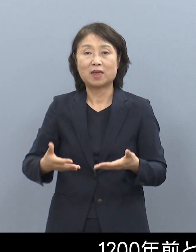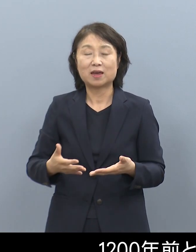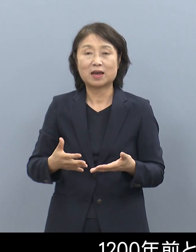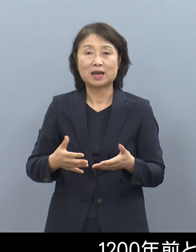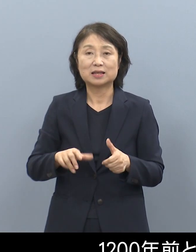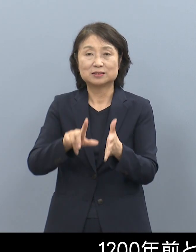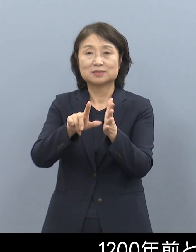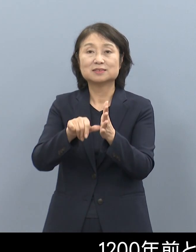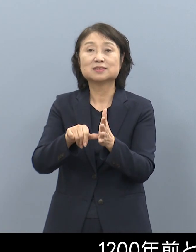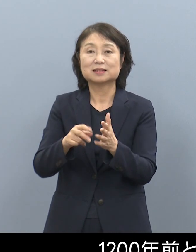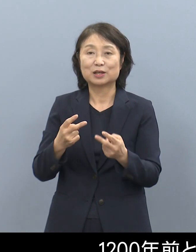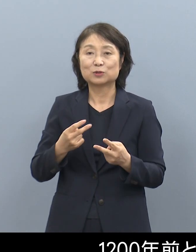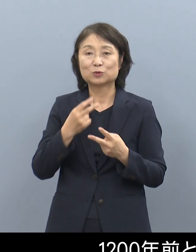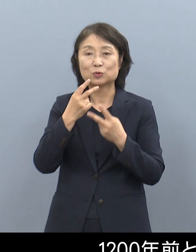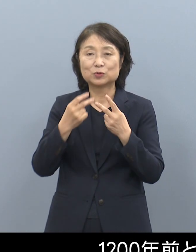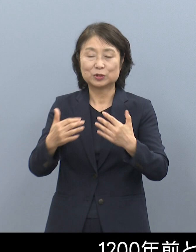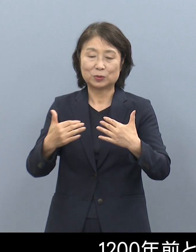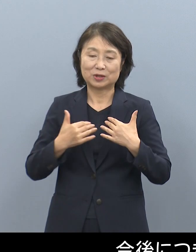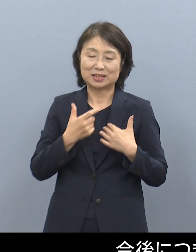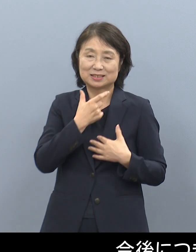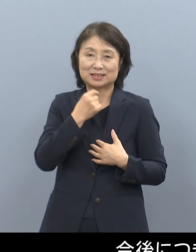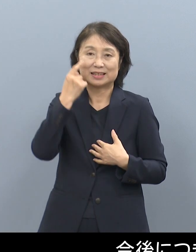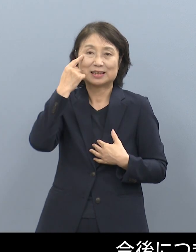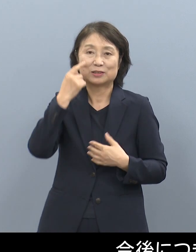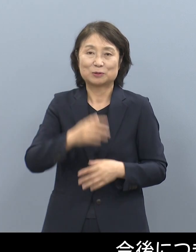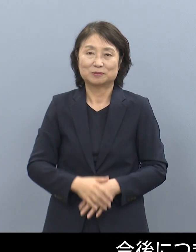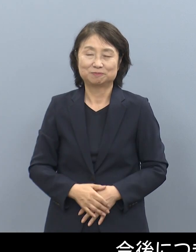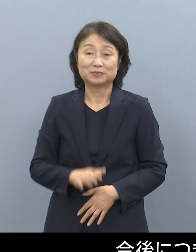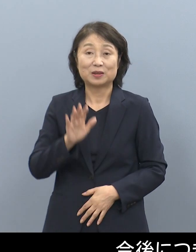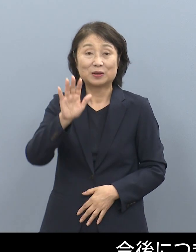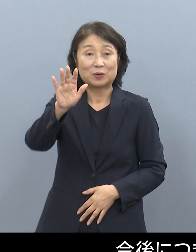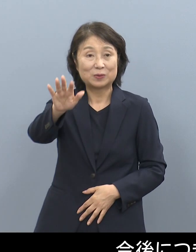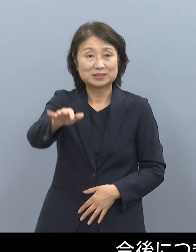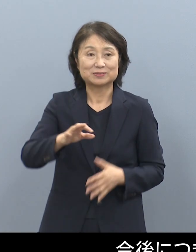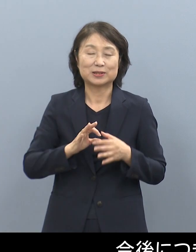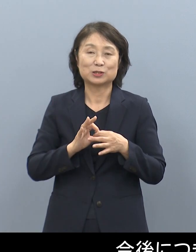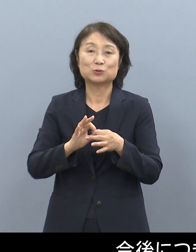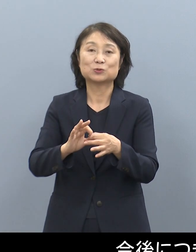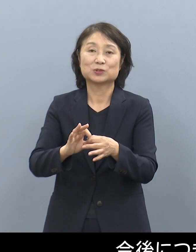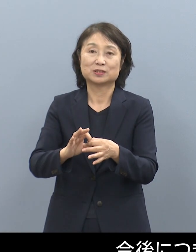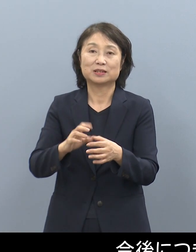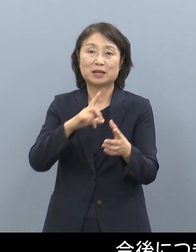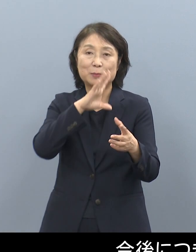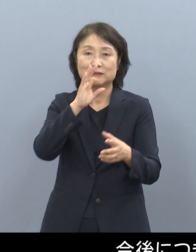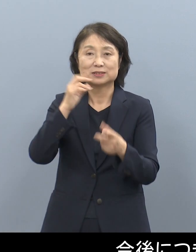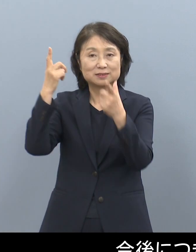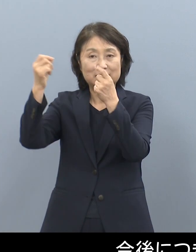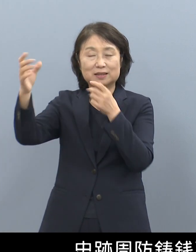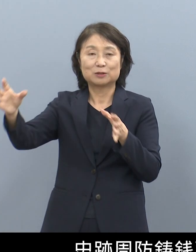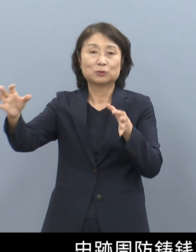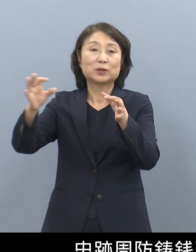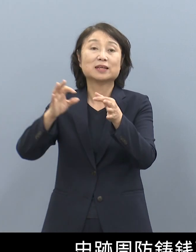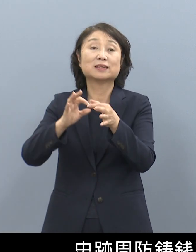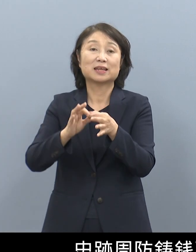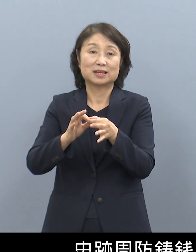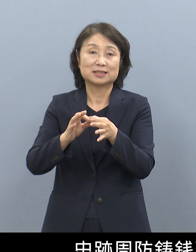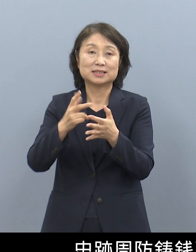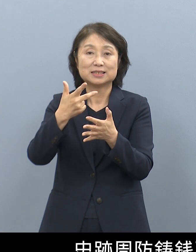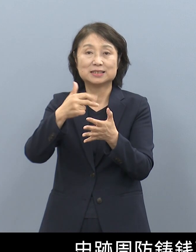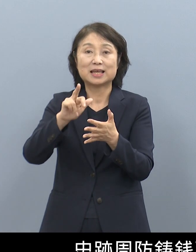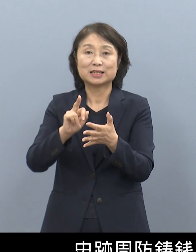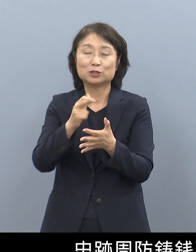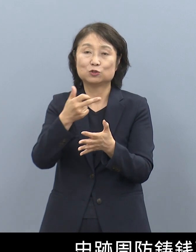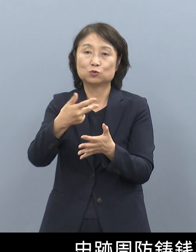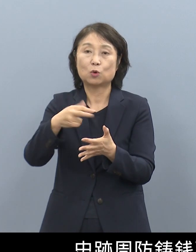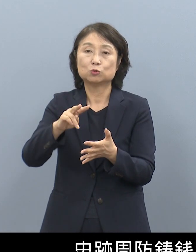ていただければと思っております。今後につきましては、引き続き山口大学と連携いたし、史跡周防の